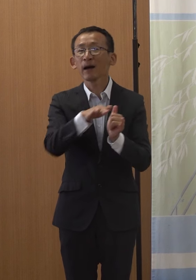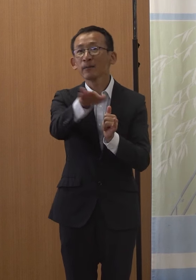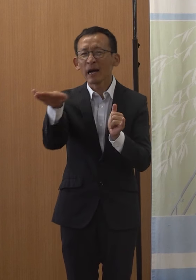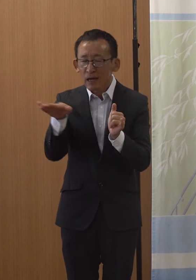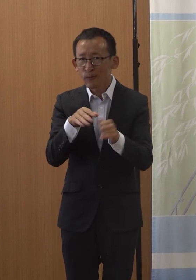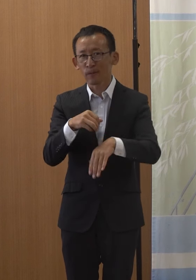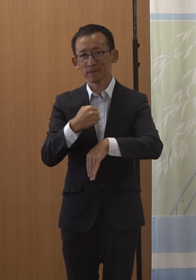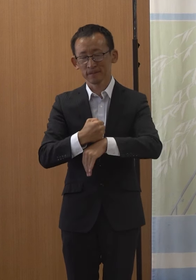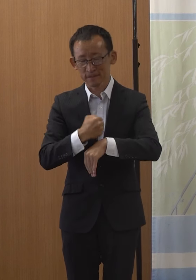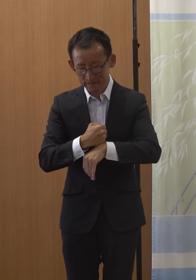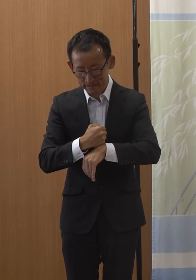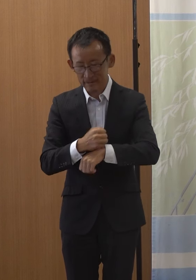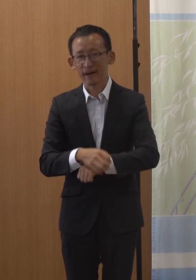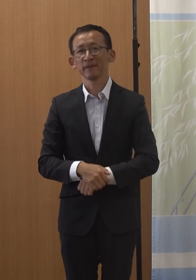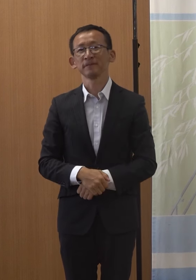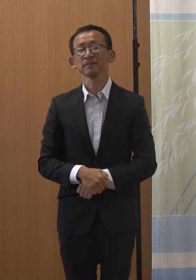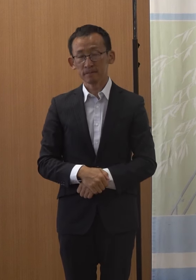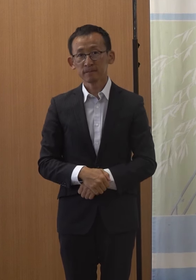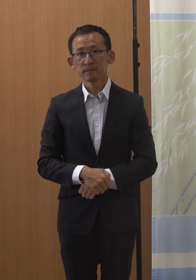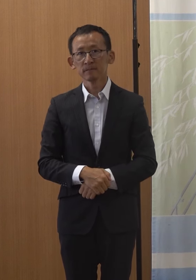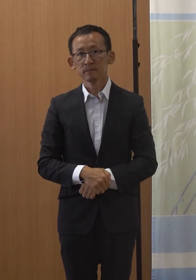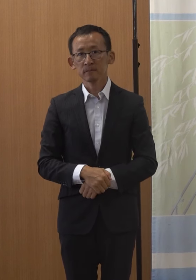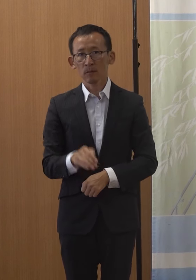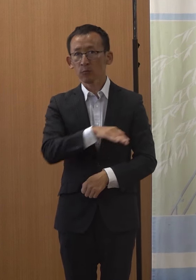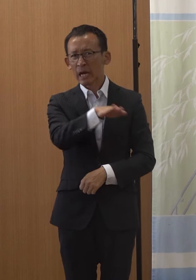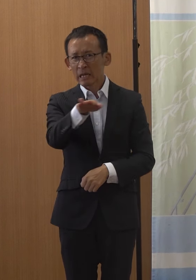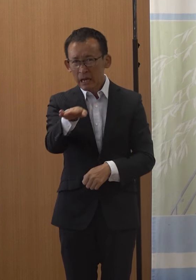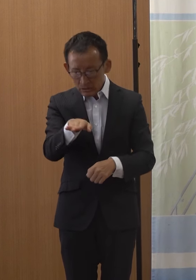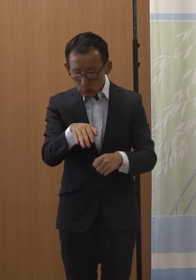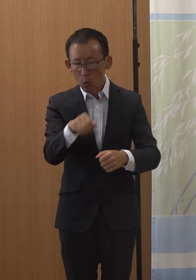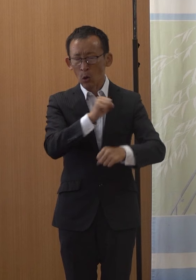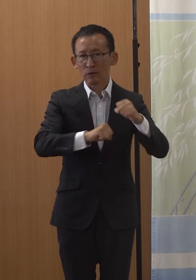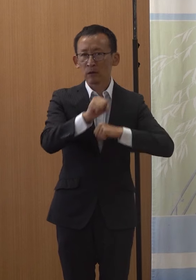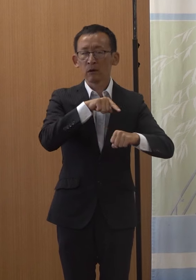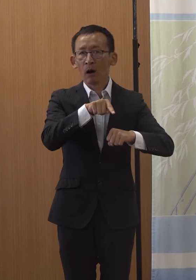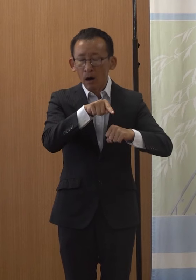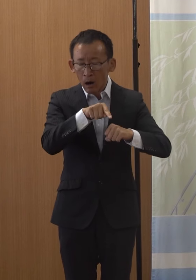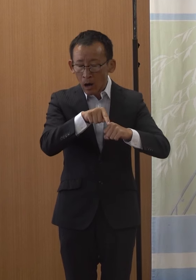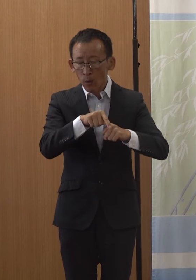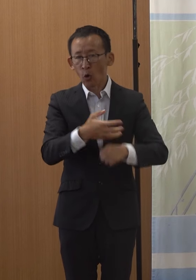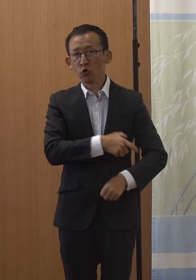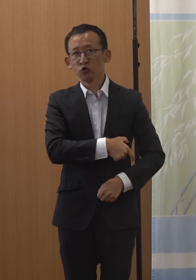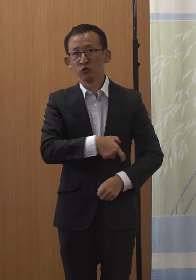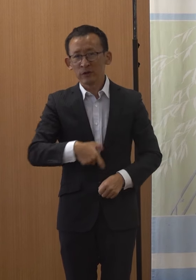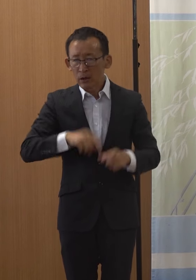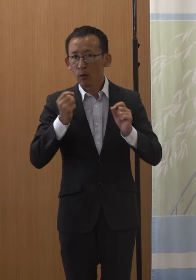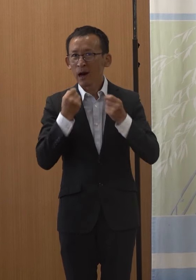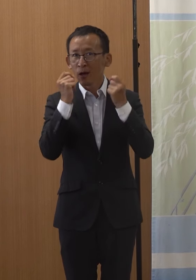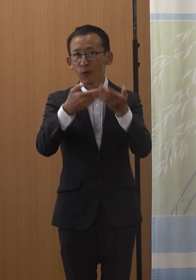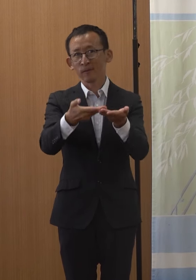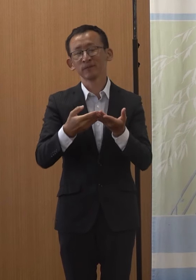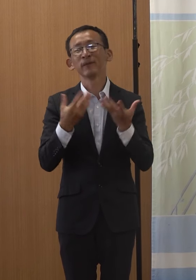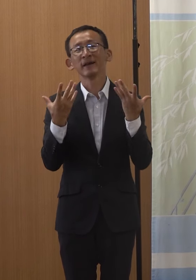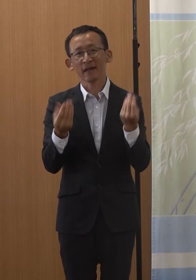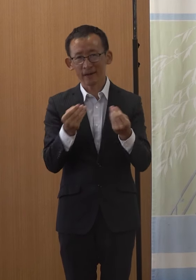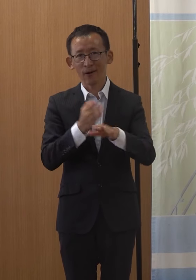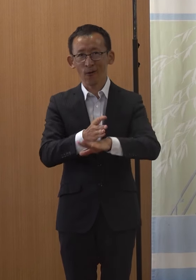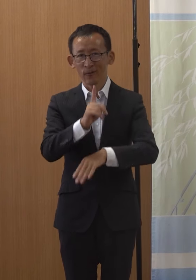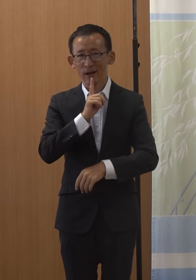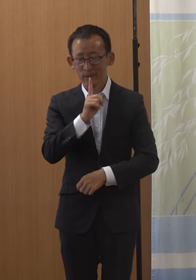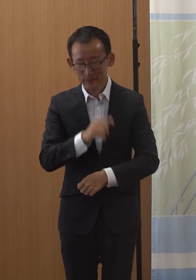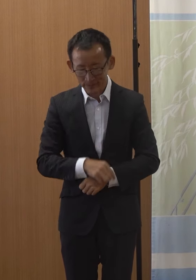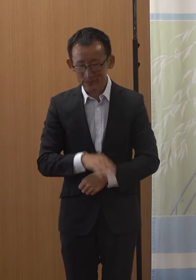した。選手の皆さんの活躍にたくさんの勇気と感動をいただきました。厚く御礼申し上げると